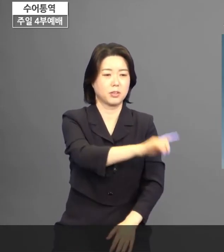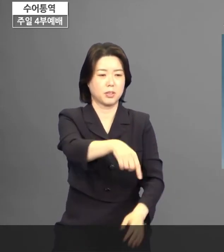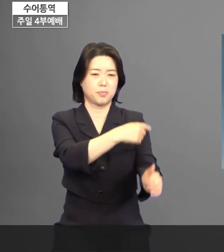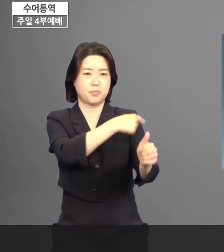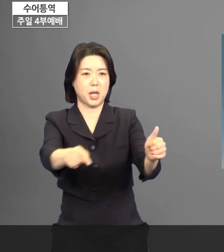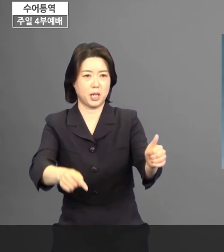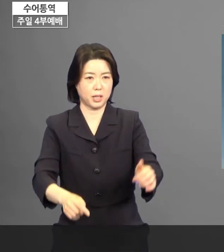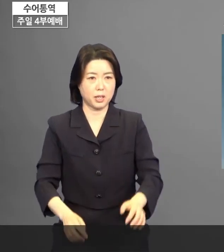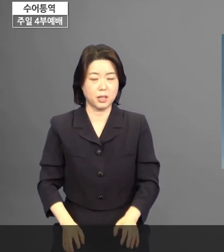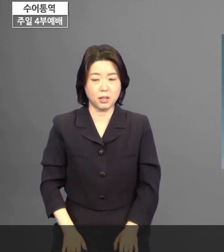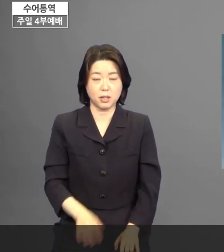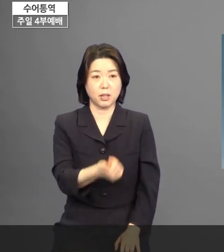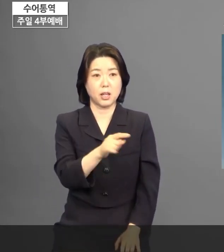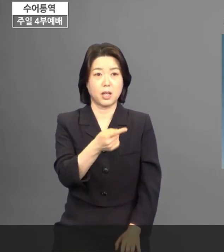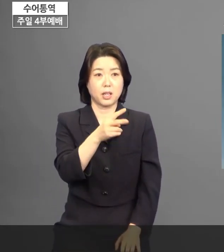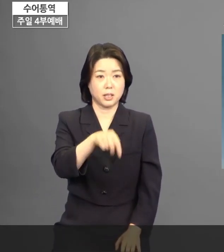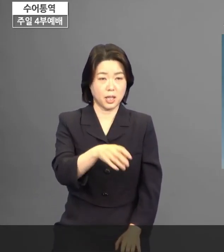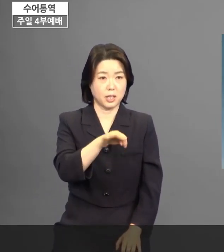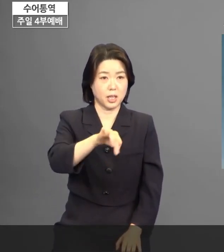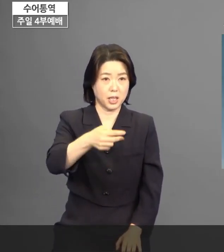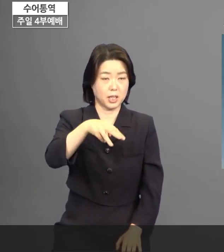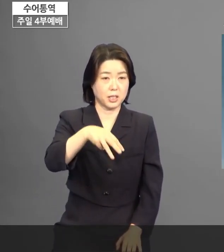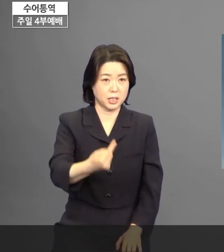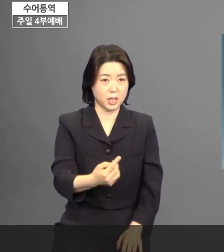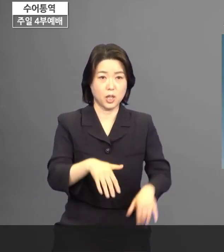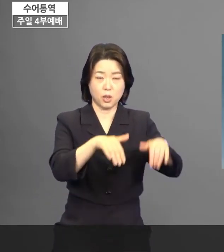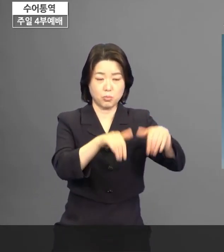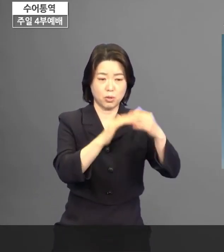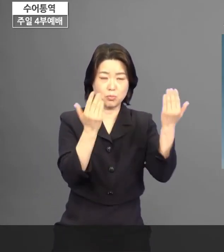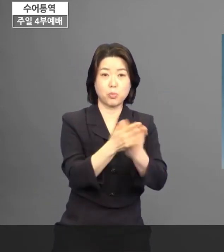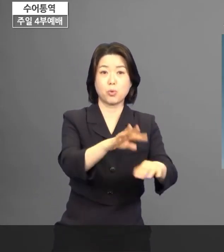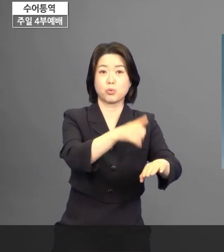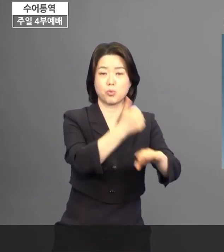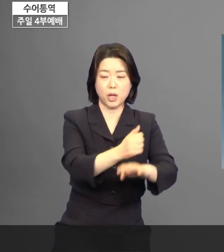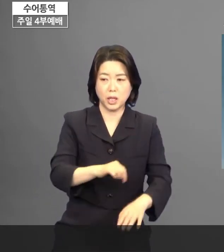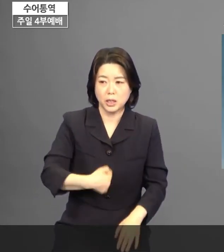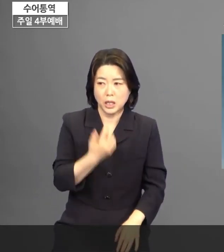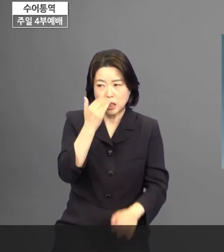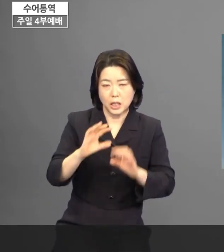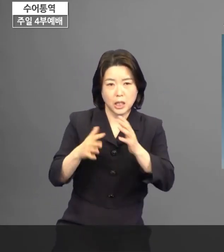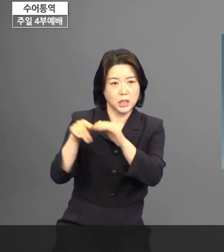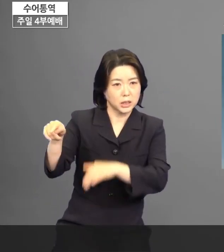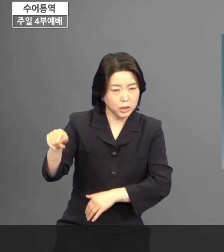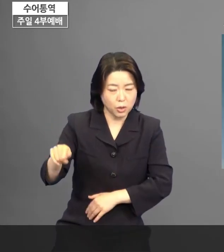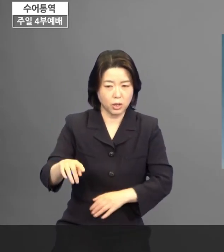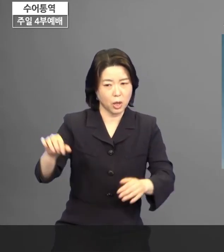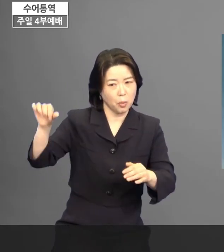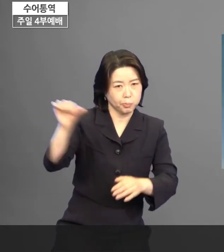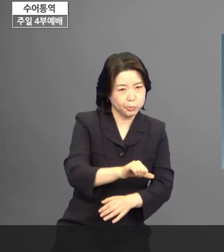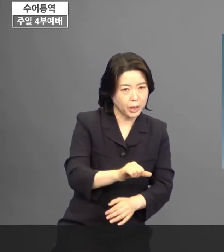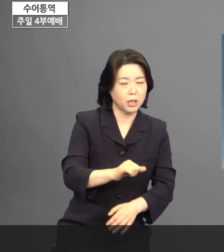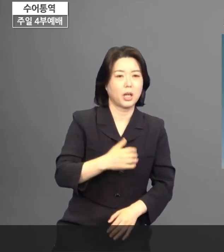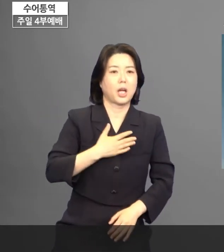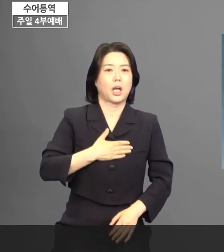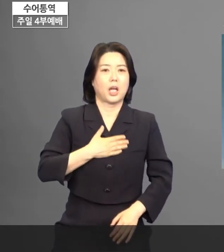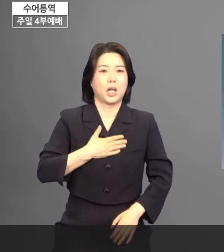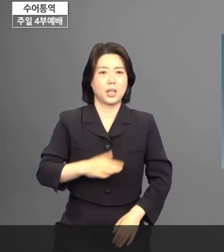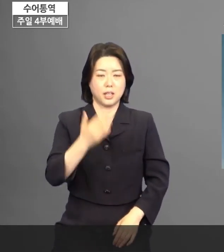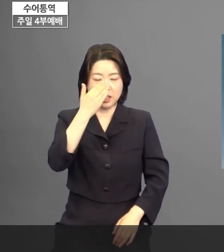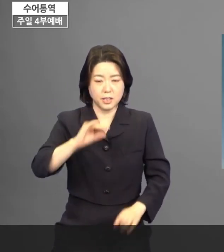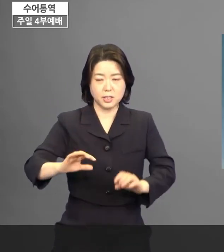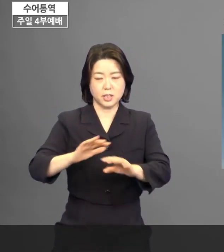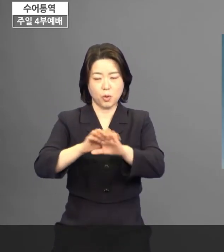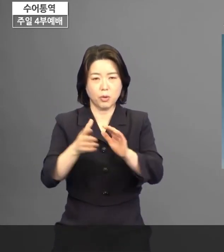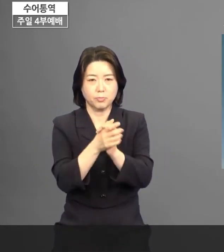죽였다. 하다데셀의 부하인 모든 왕은 자기들이 이스라엘에게 패한 것을 알고서 이스라엘과